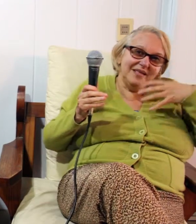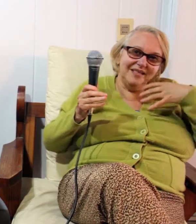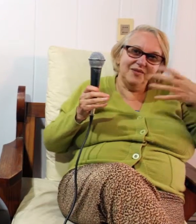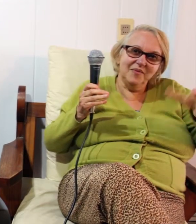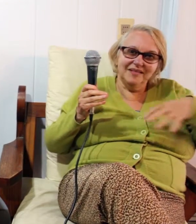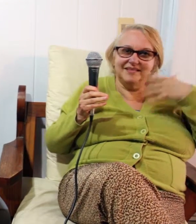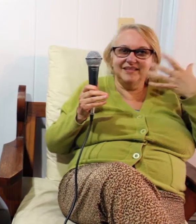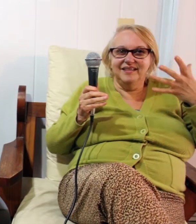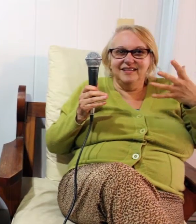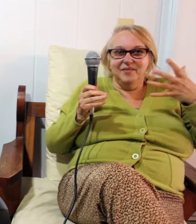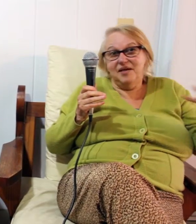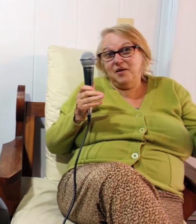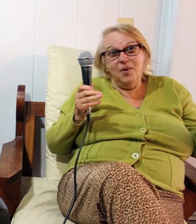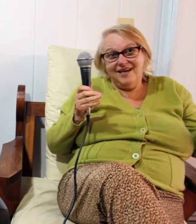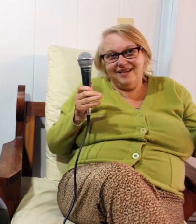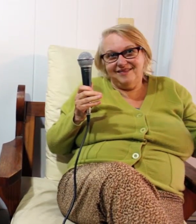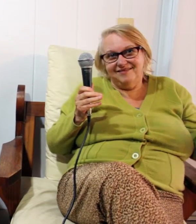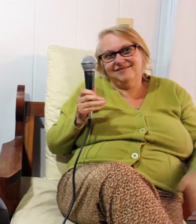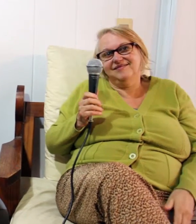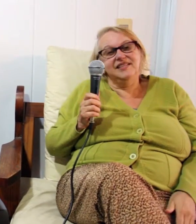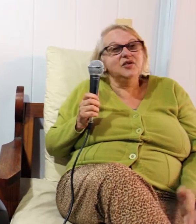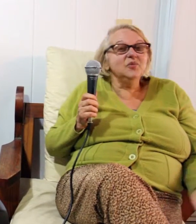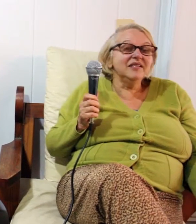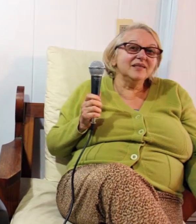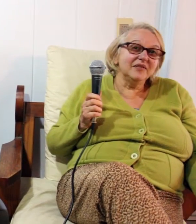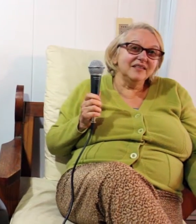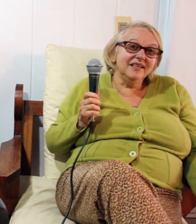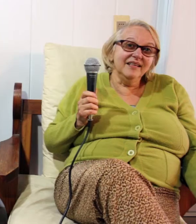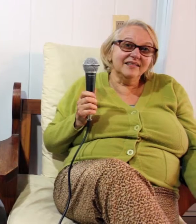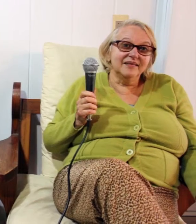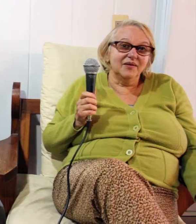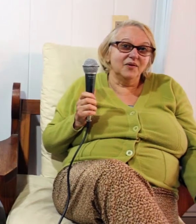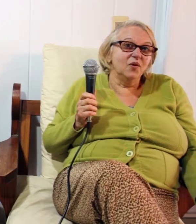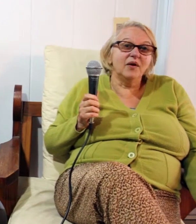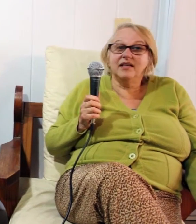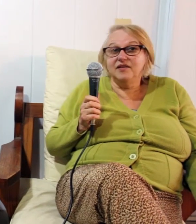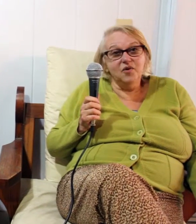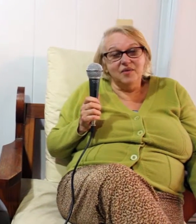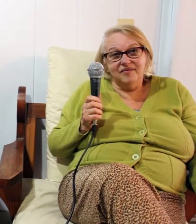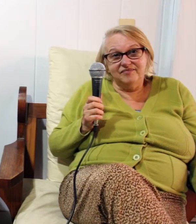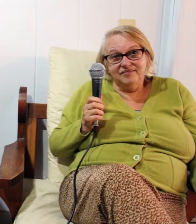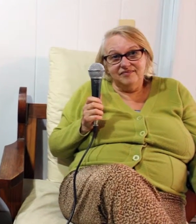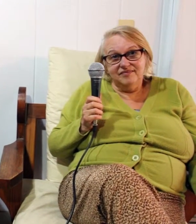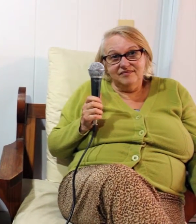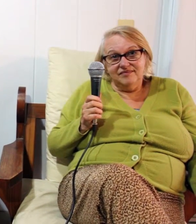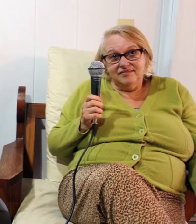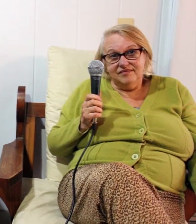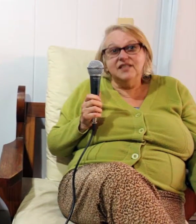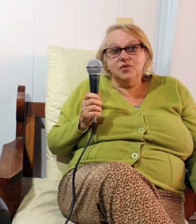lidiando más, más lenguaje. Es como quien aprende inglés, o cualquier idioma. Sí, es un idioma. Es un